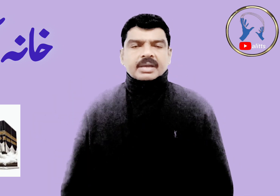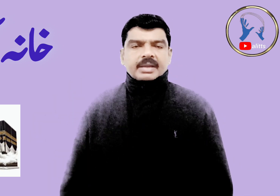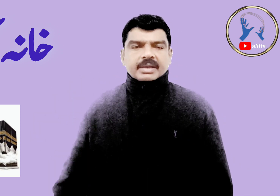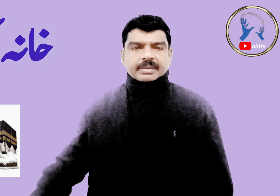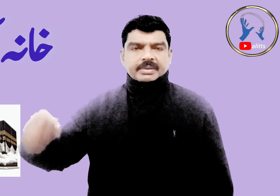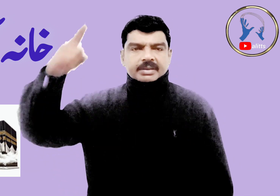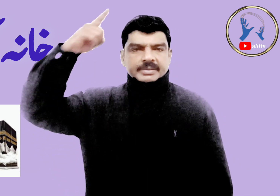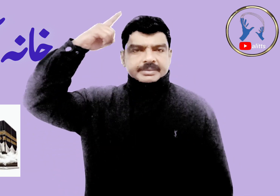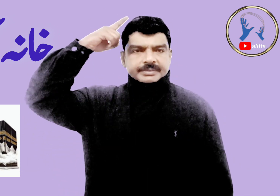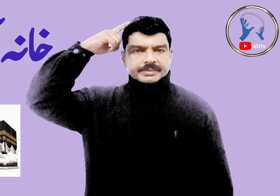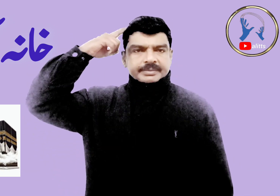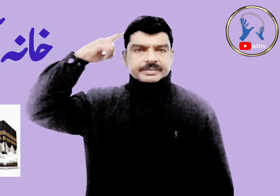खाना काबा